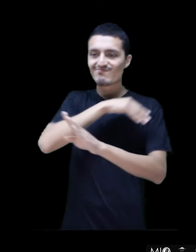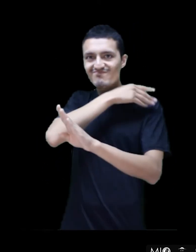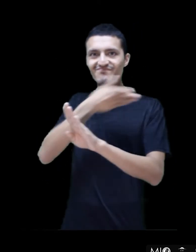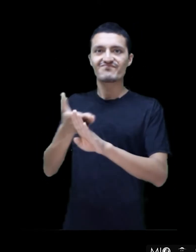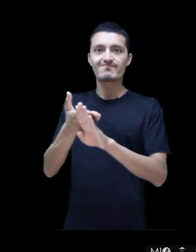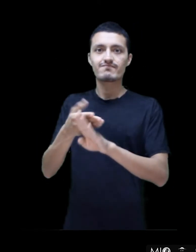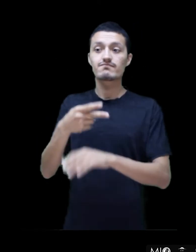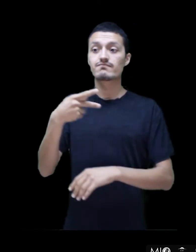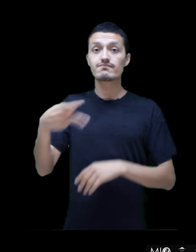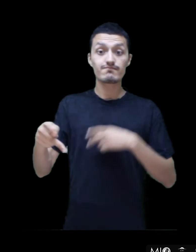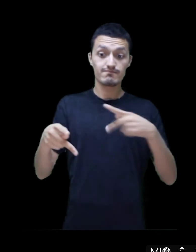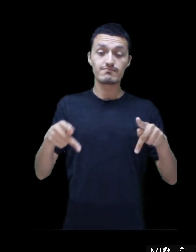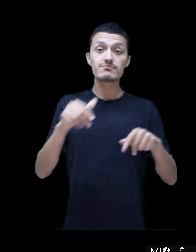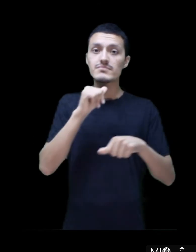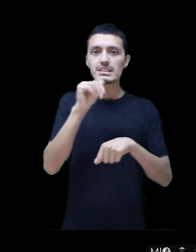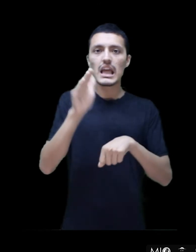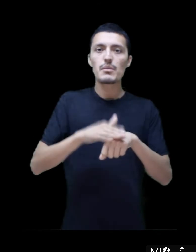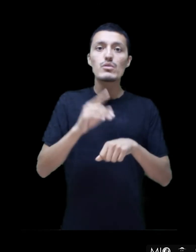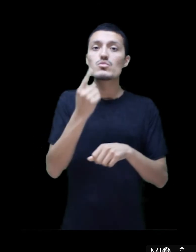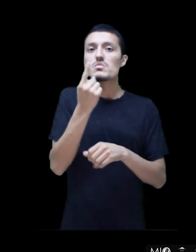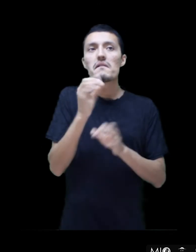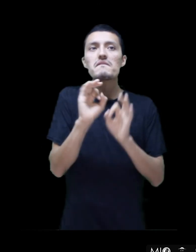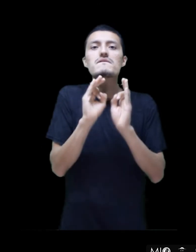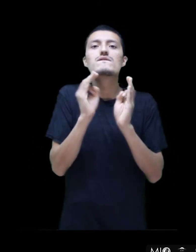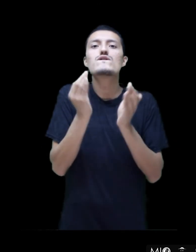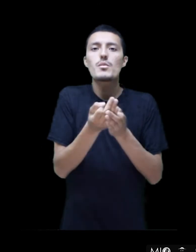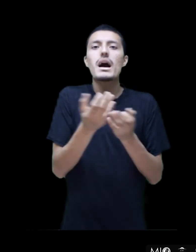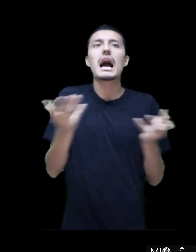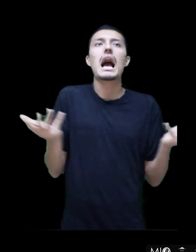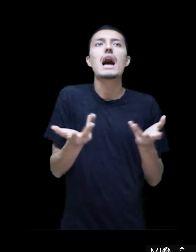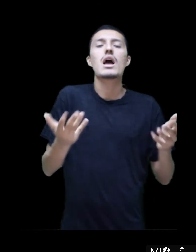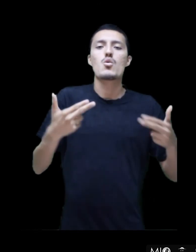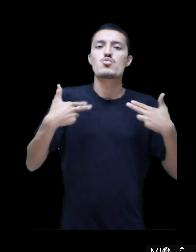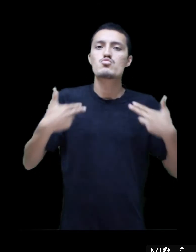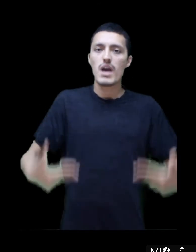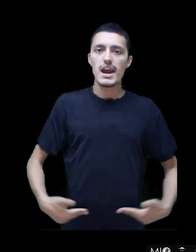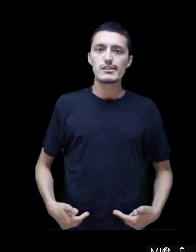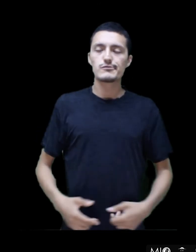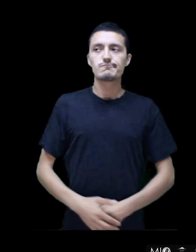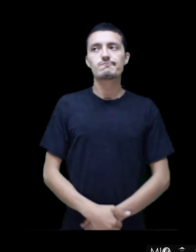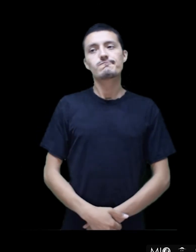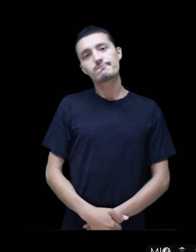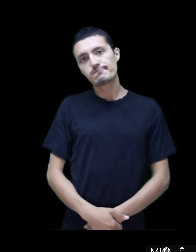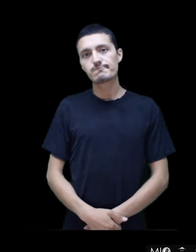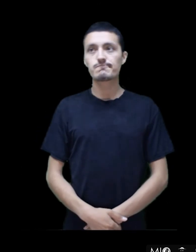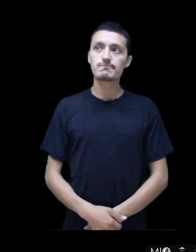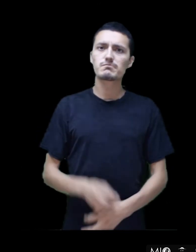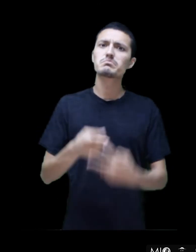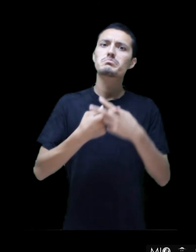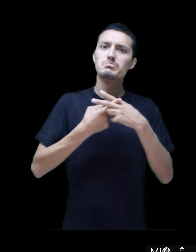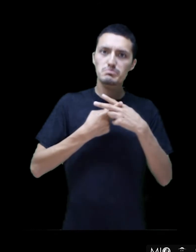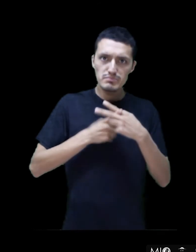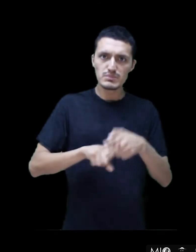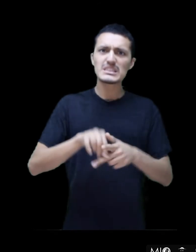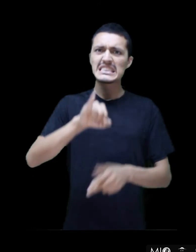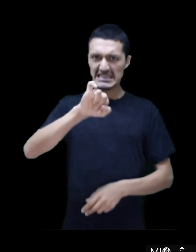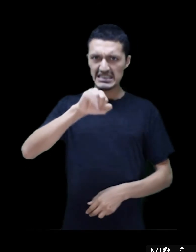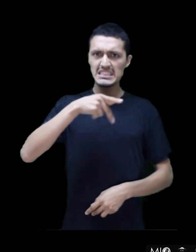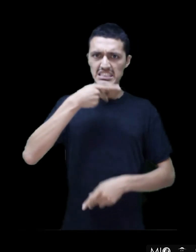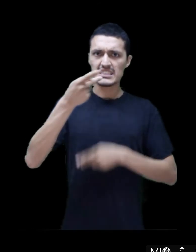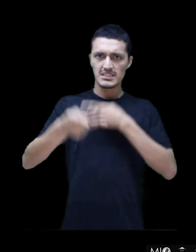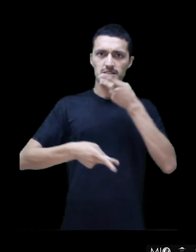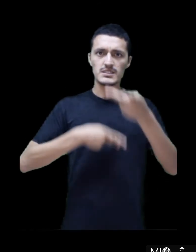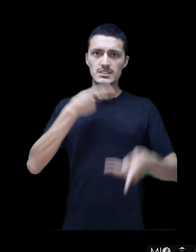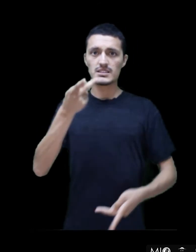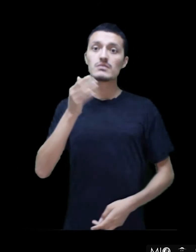desgracia. Ellos fueron solamente un intento de humanidad. Al principio hablaron.